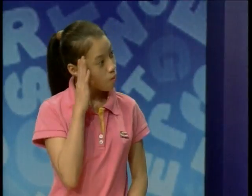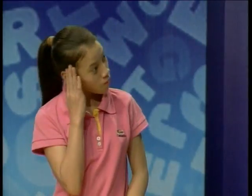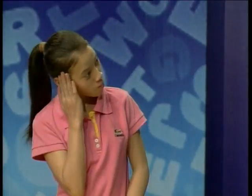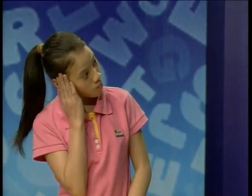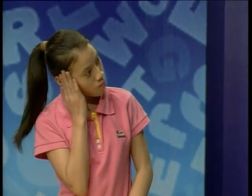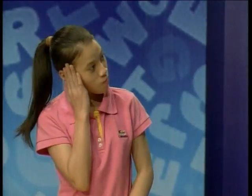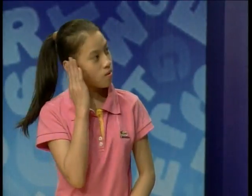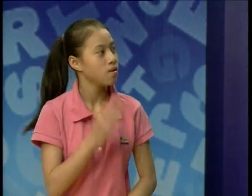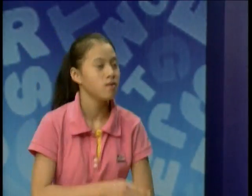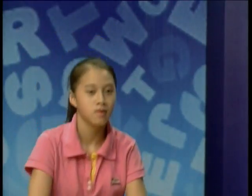Ký hiệu ngủ